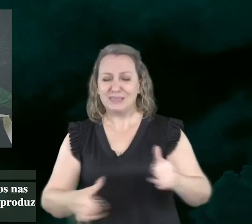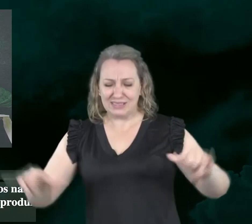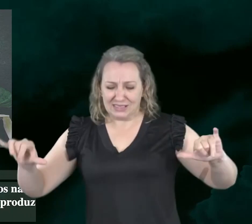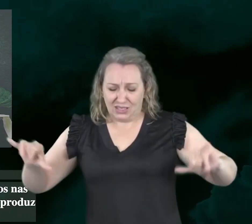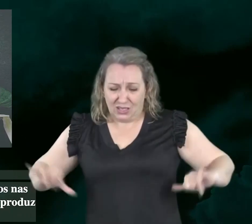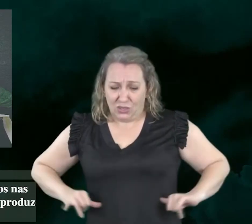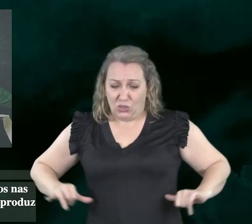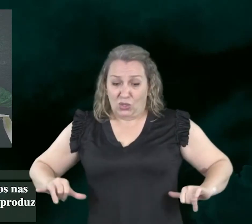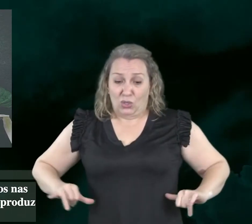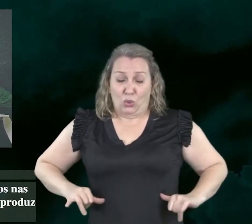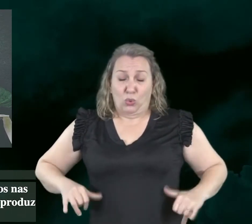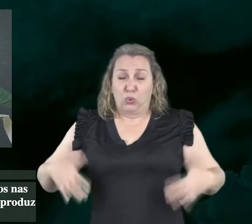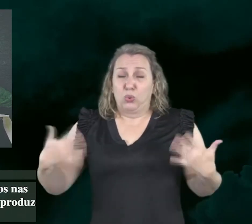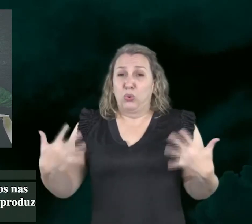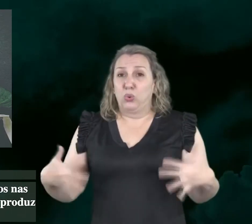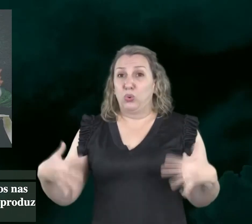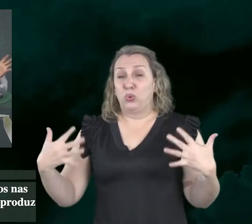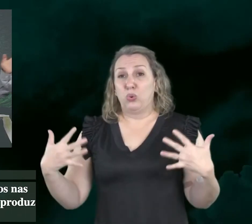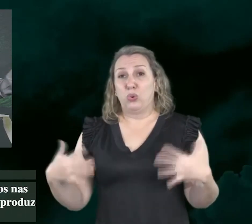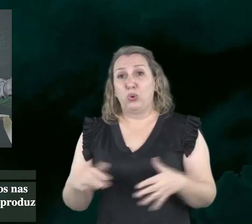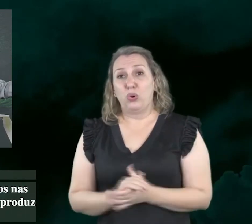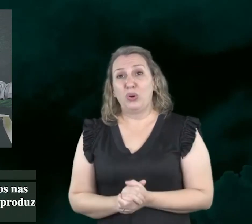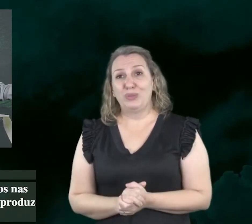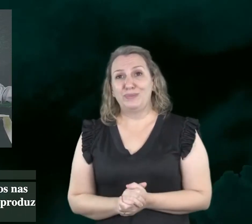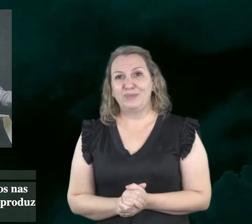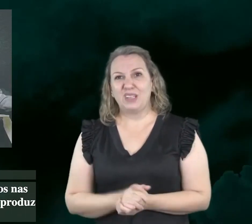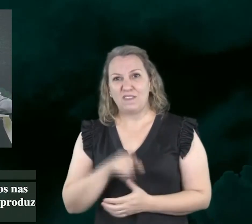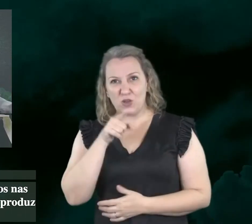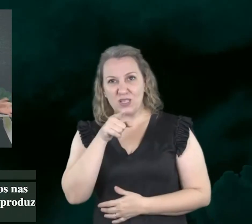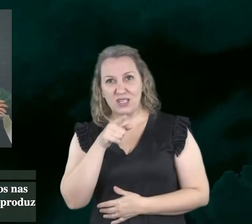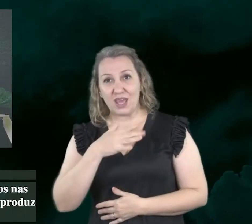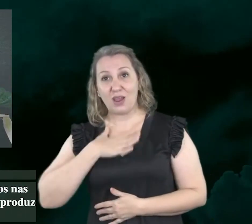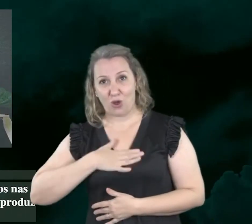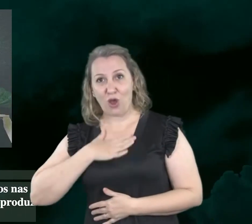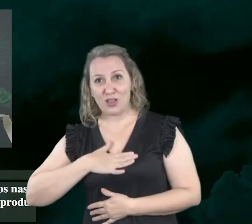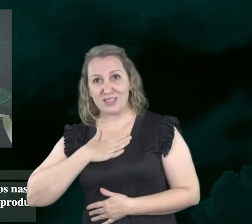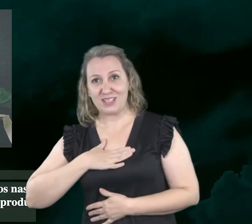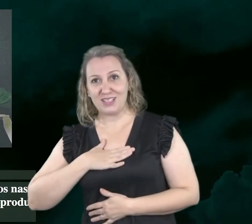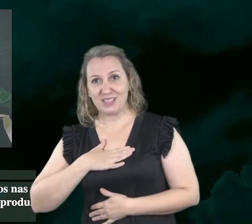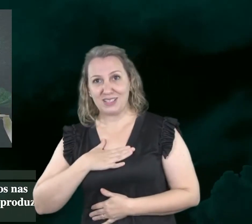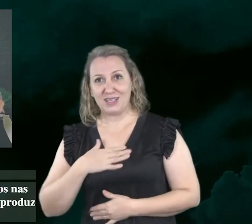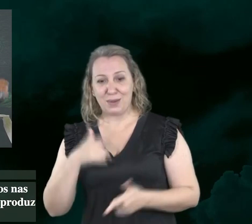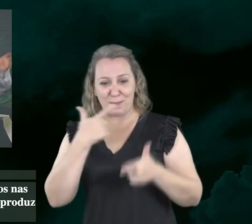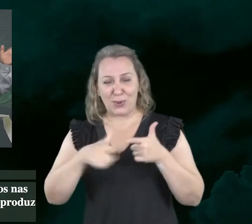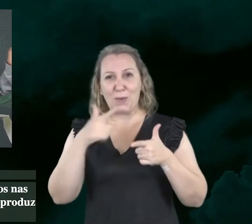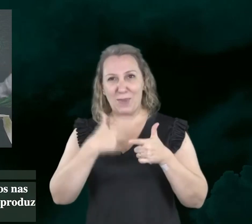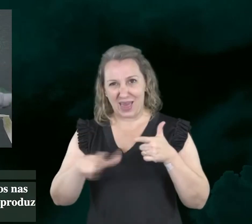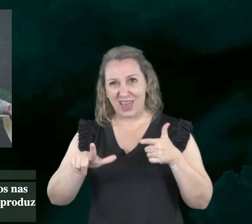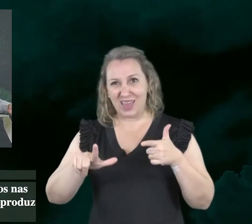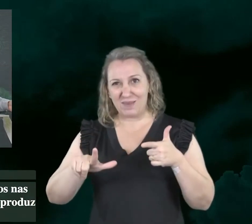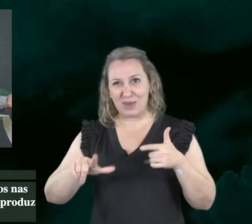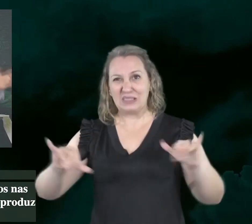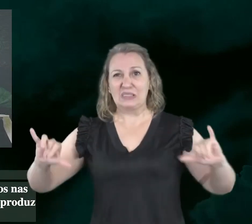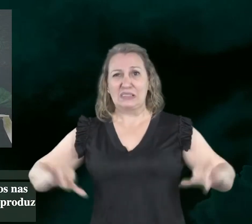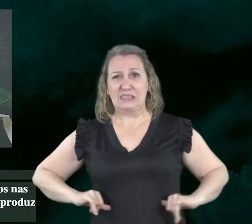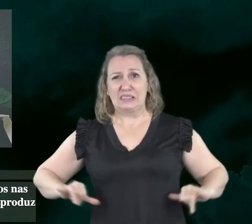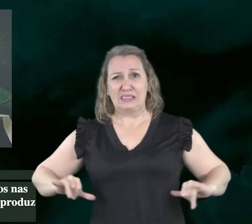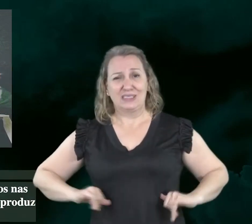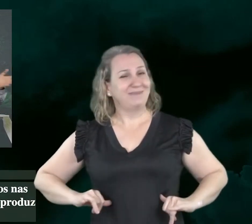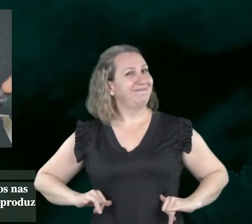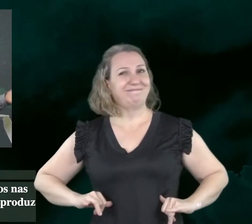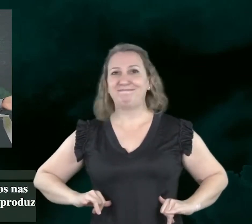produz perseverança. Irmãos, infelizmente nós precisamos de tribulação. A tribulação é que